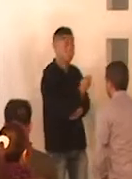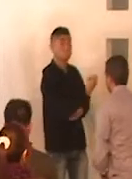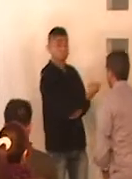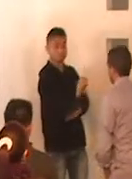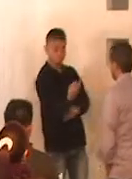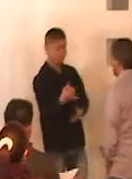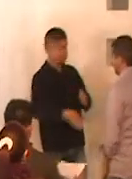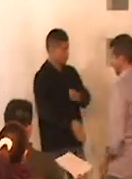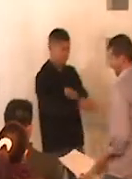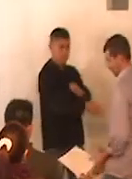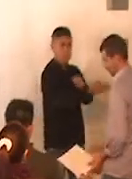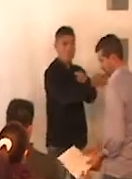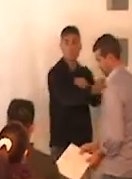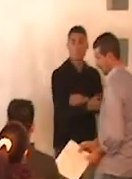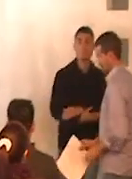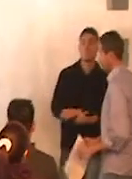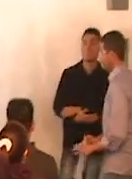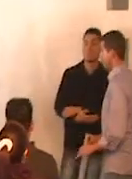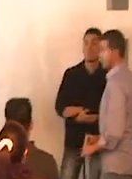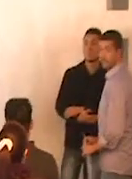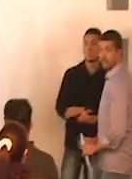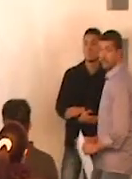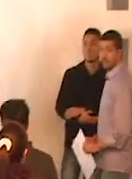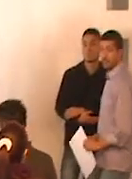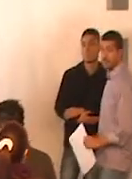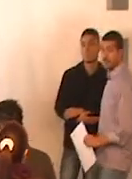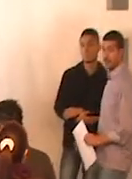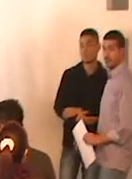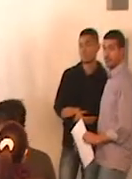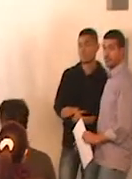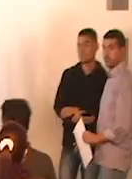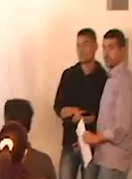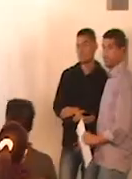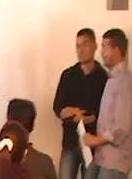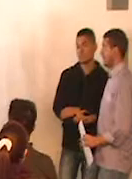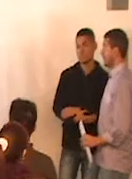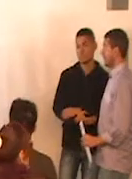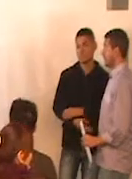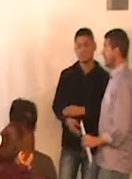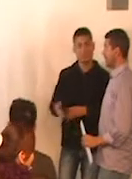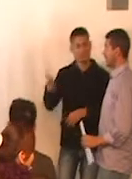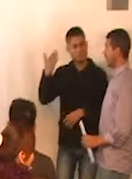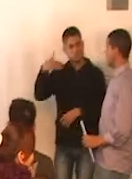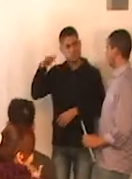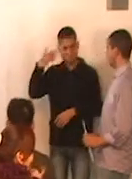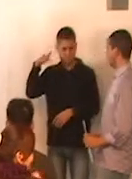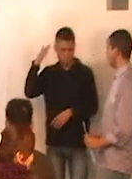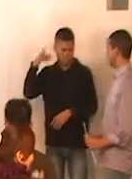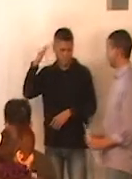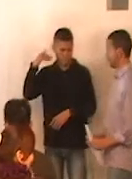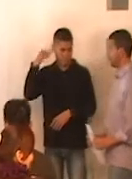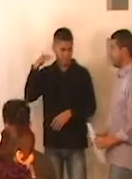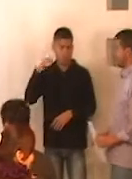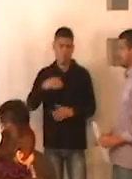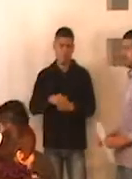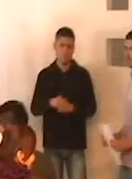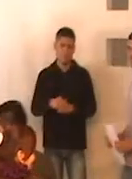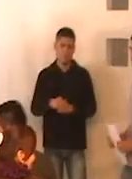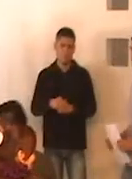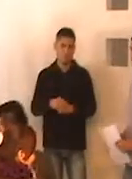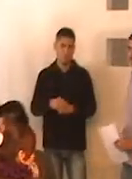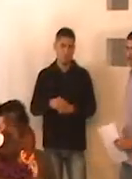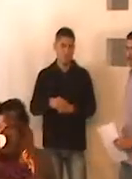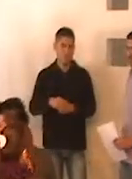De alguna manera se está retomando la docencia que hace muchos años